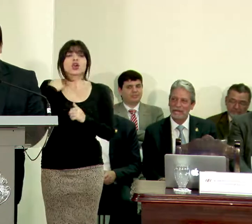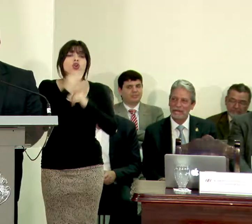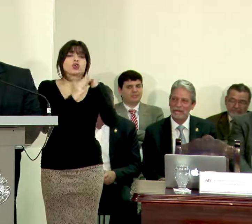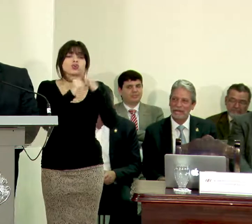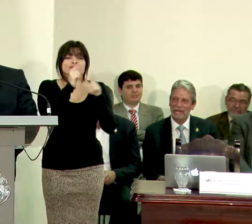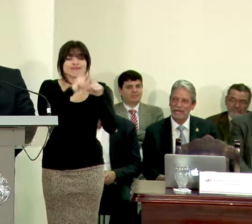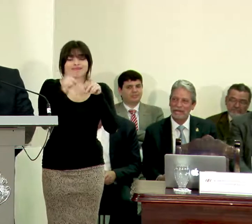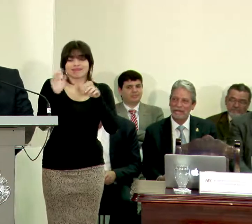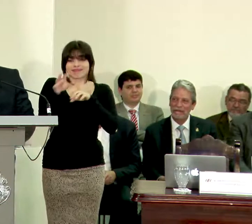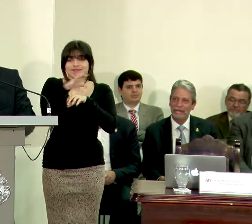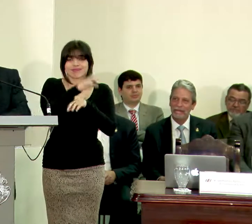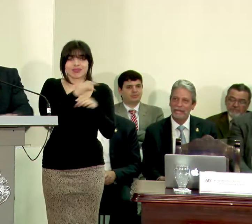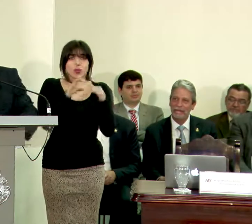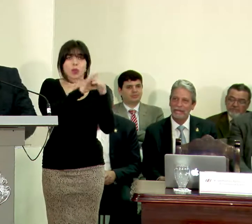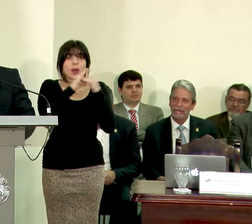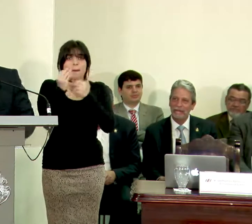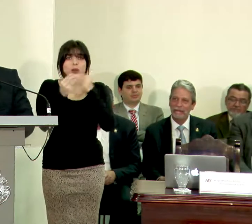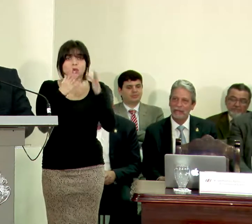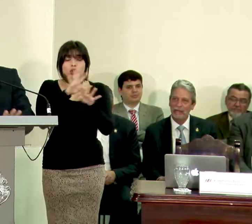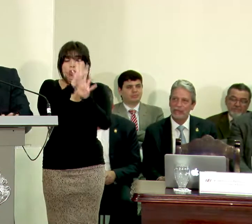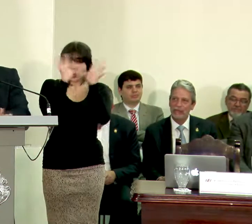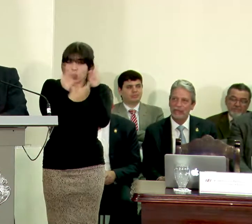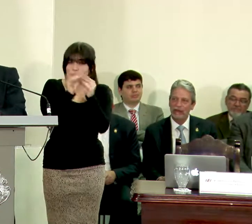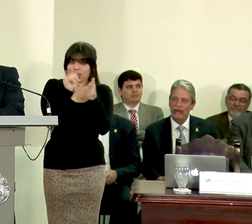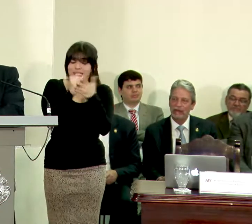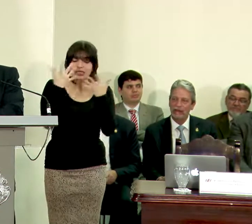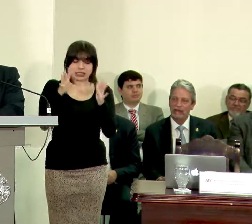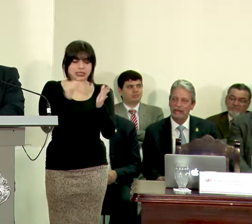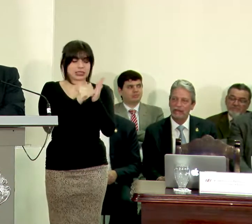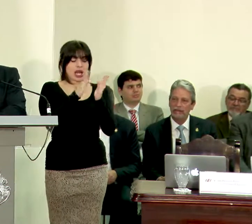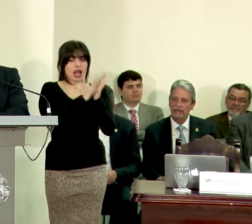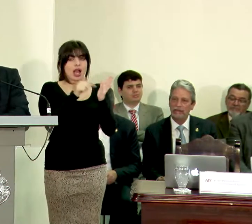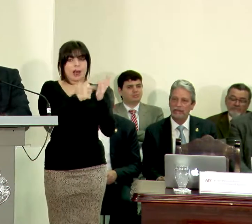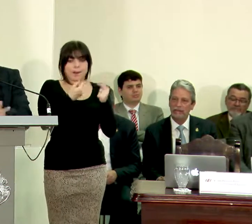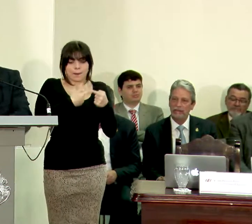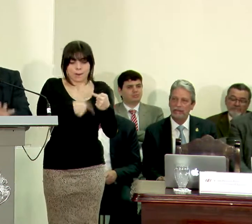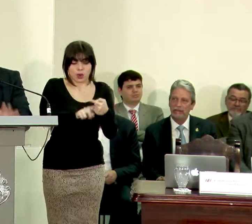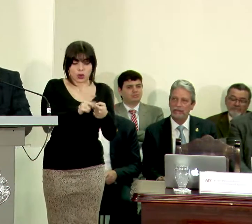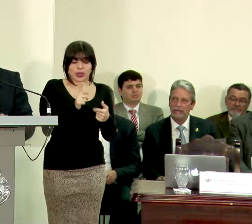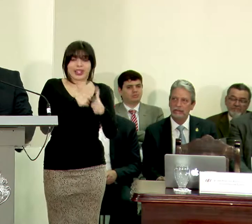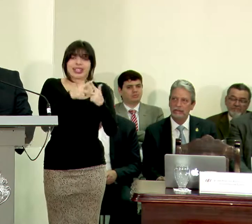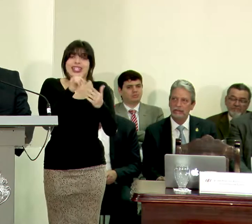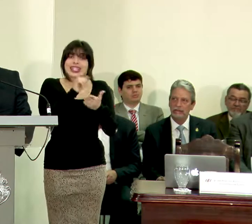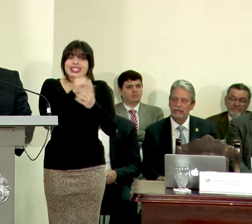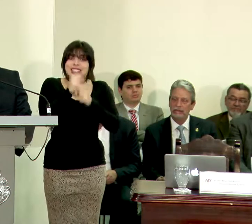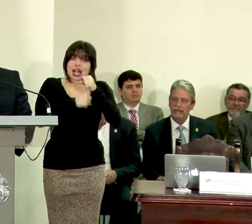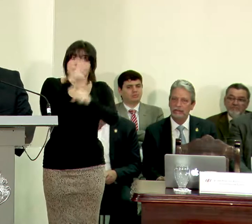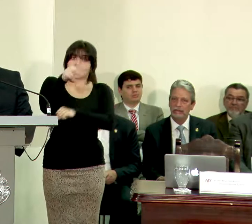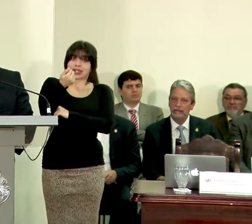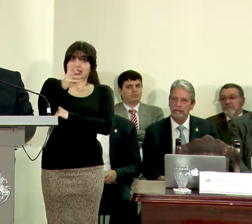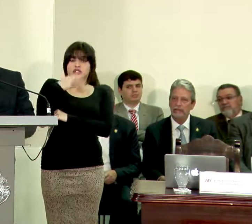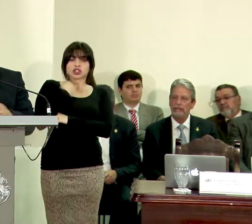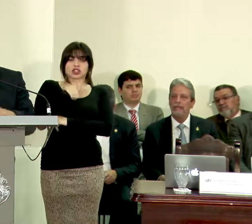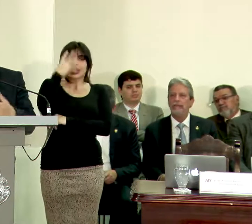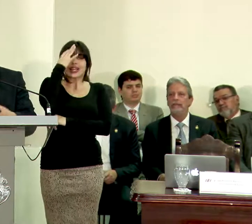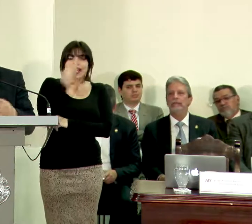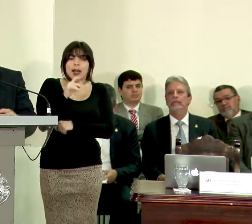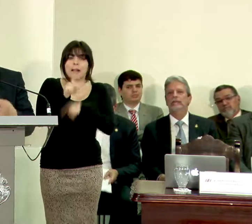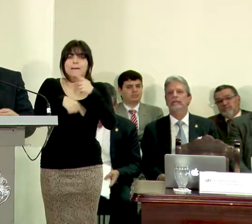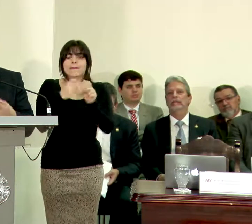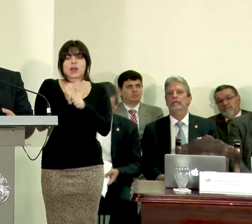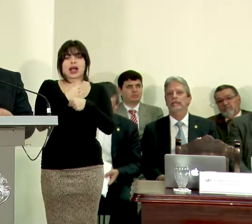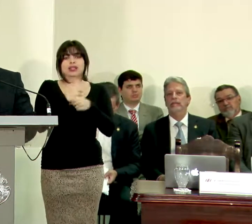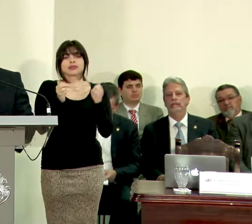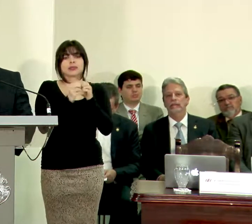varias delegaciones y unidades productivas, todo esto ya está en camino. Y entonces es el año 2016 en el cual nosotros creemos que va a ser